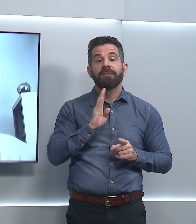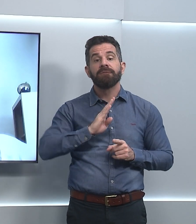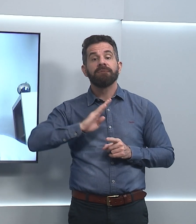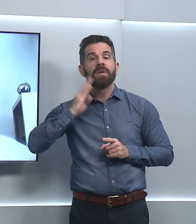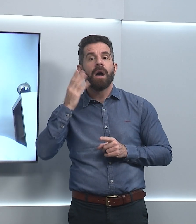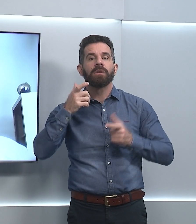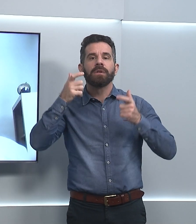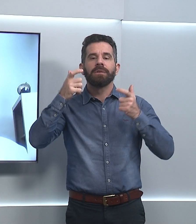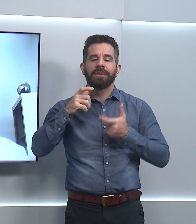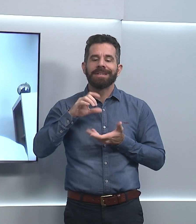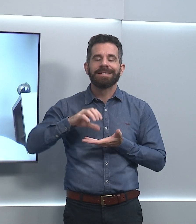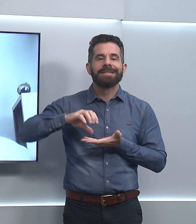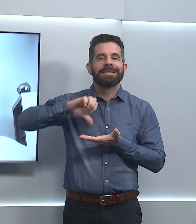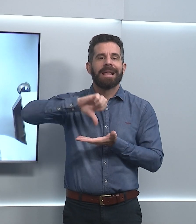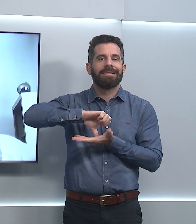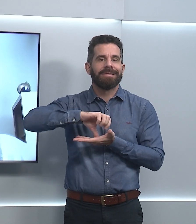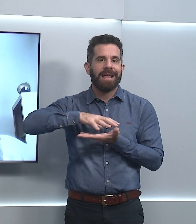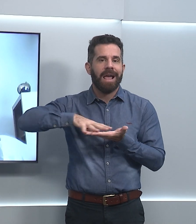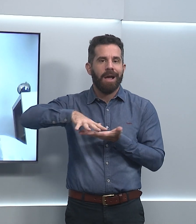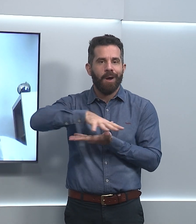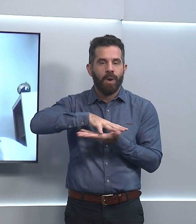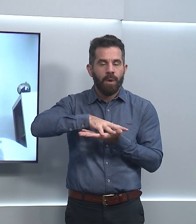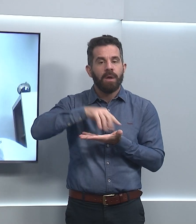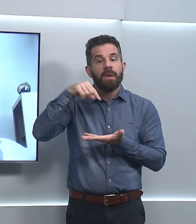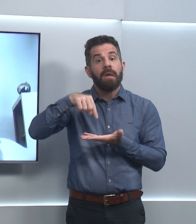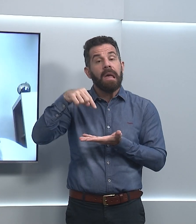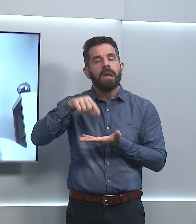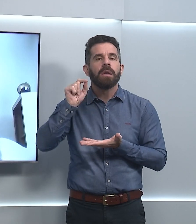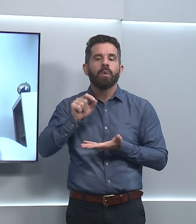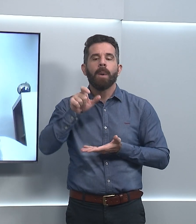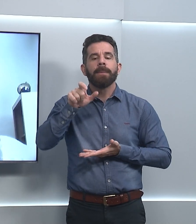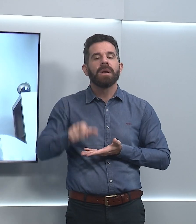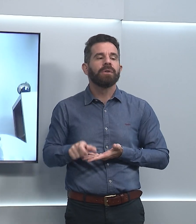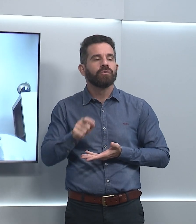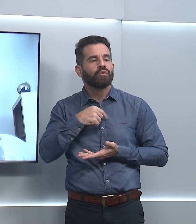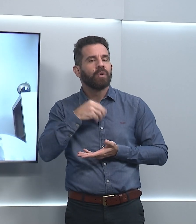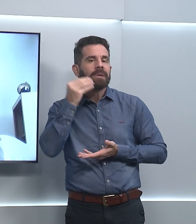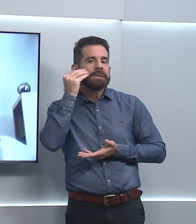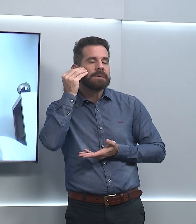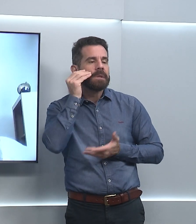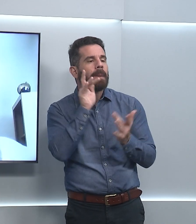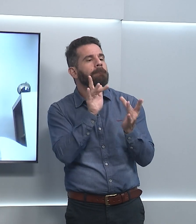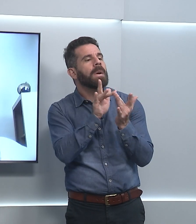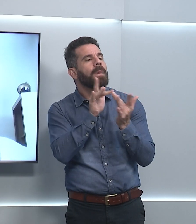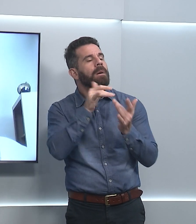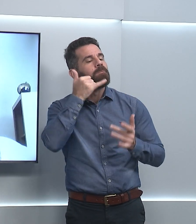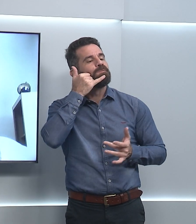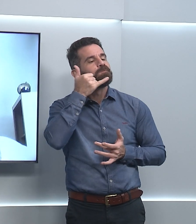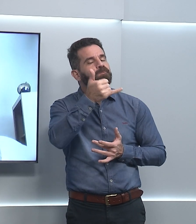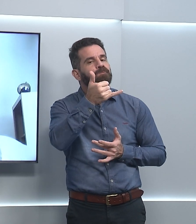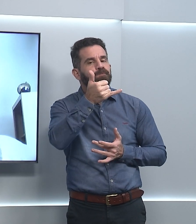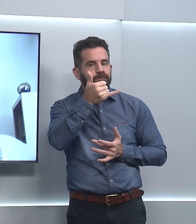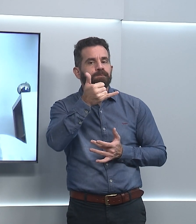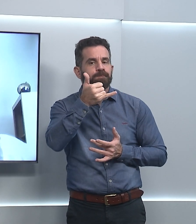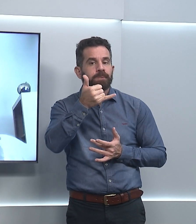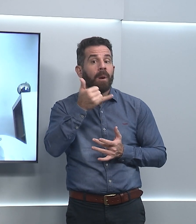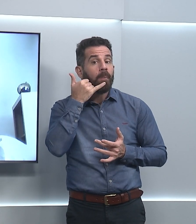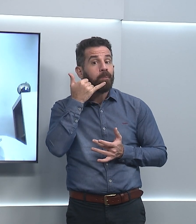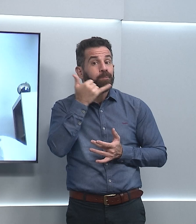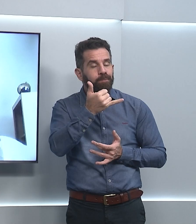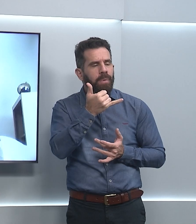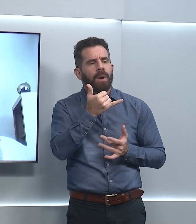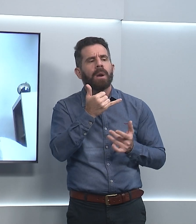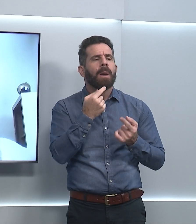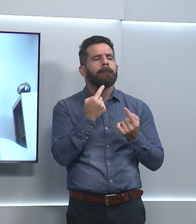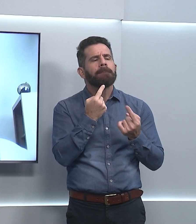central, que é aquela em que o golpista ele entra em contato com esse idoso por telefone, geralmente, e